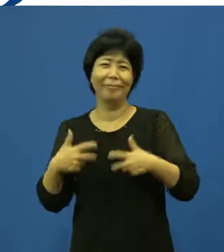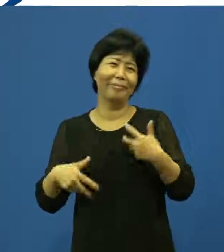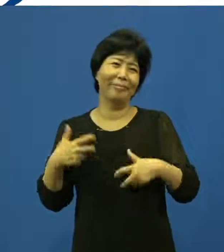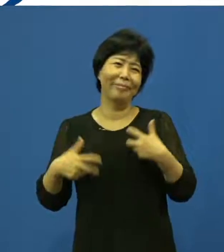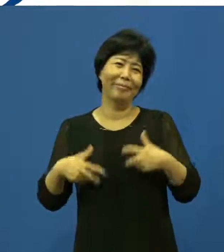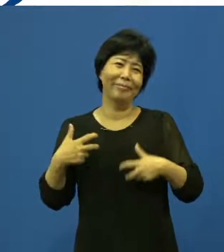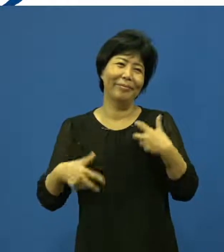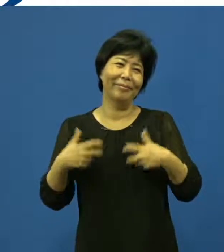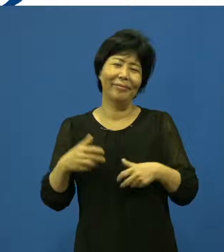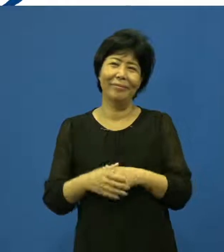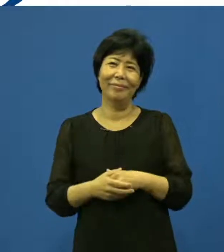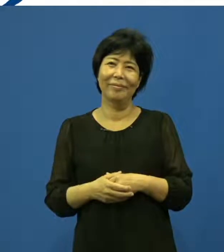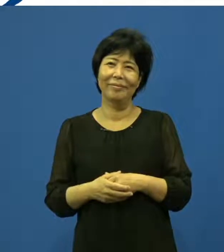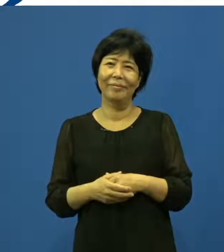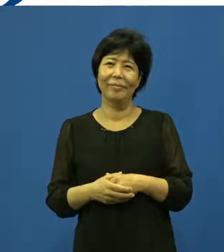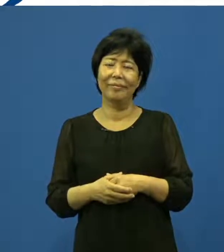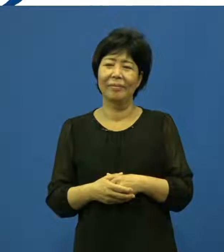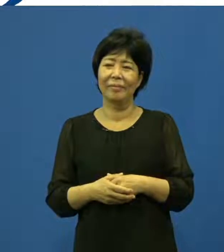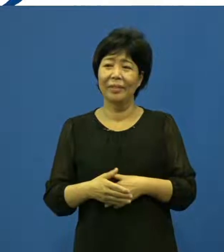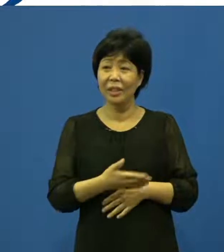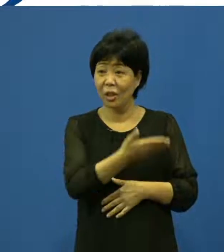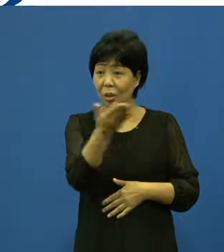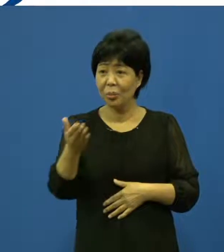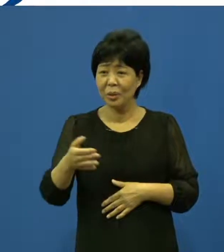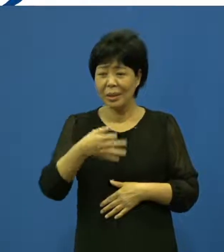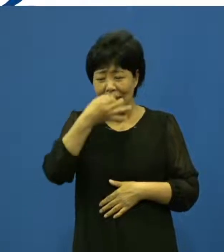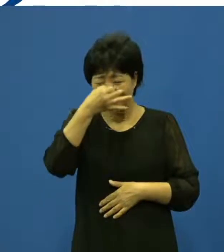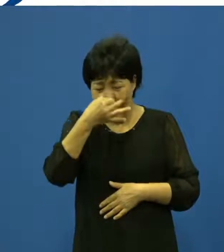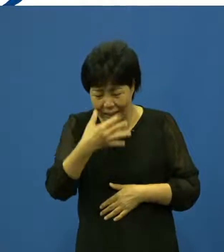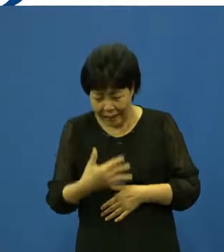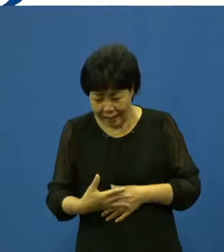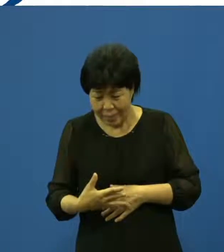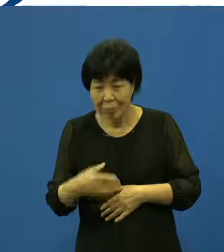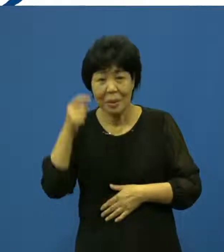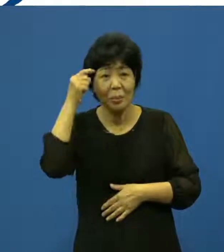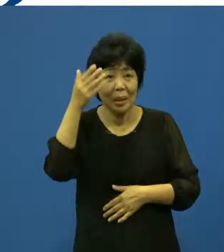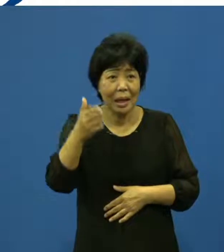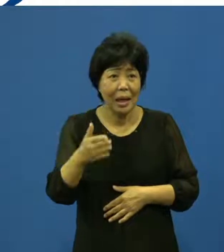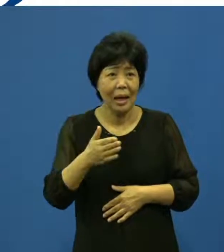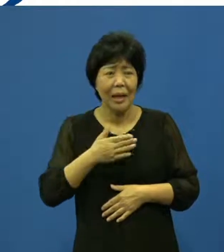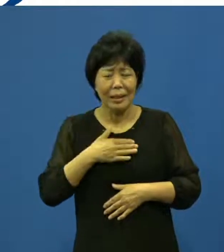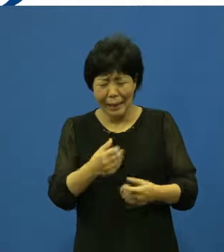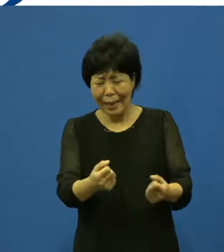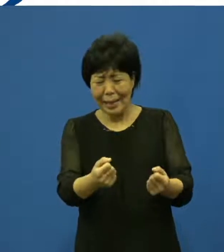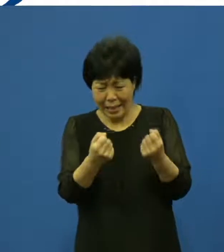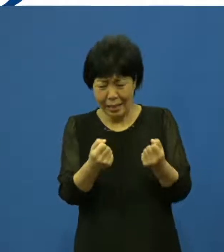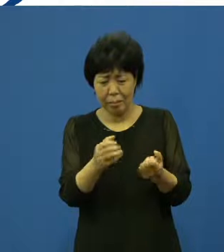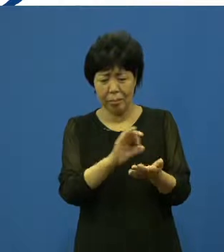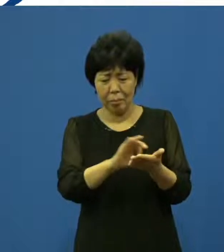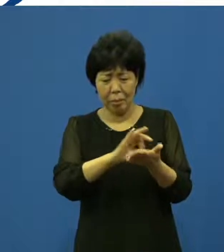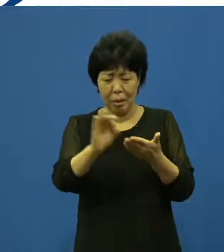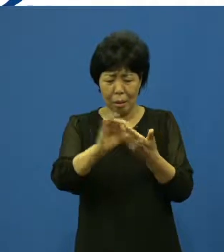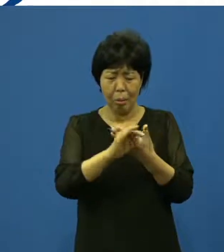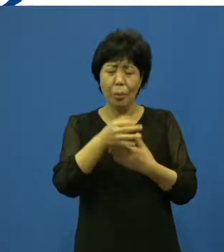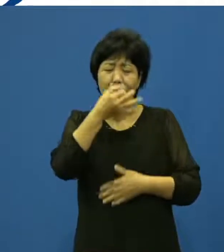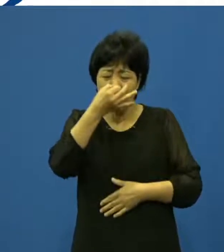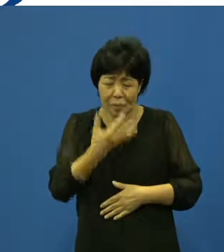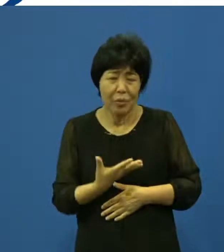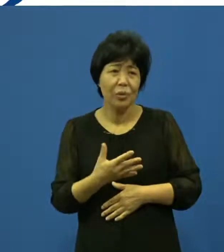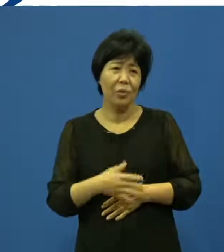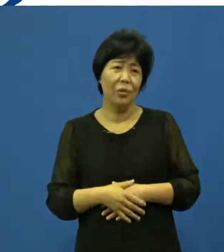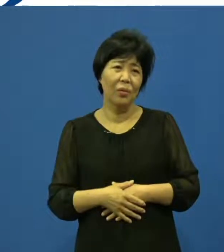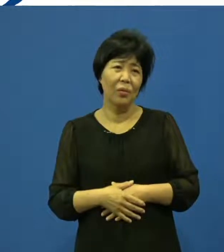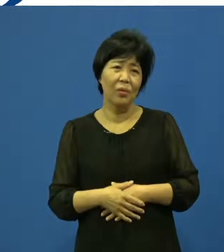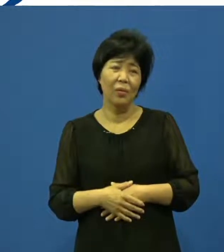힘이 든다면 내 힘으로 하고 있다는 것입니다. 은혜의 힘에 의지하지 않고 내 힘으로 하니까 힘든 거죠.